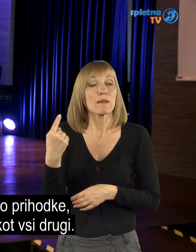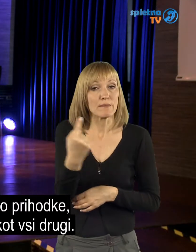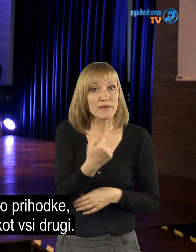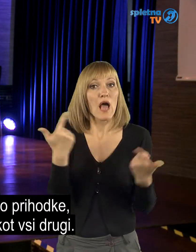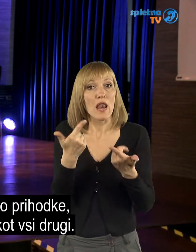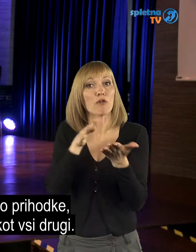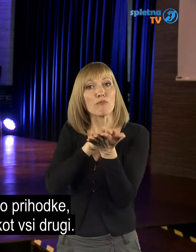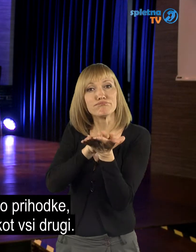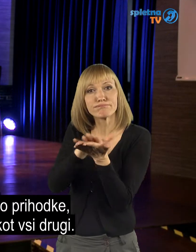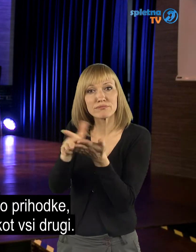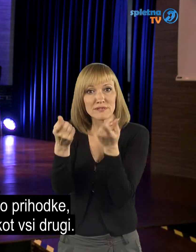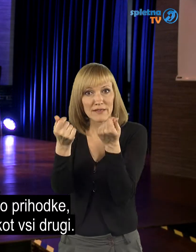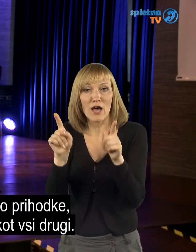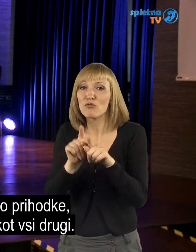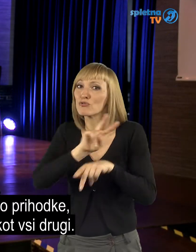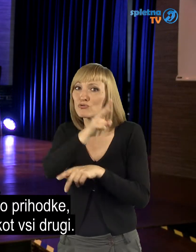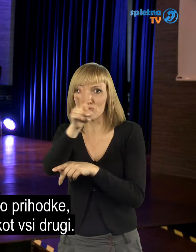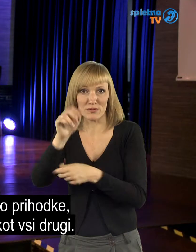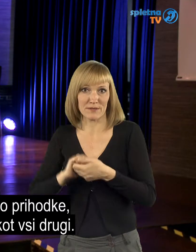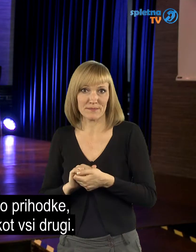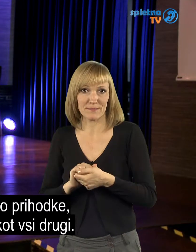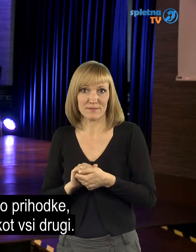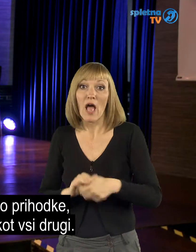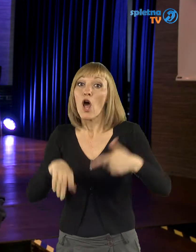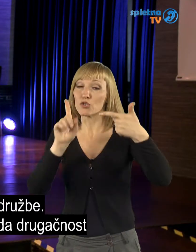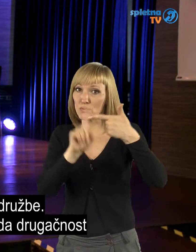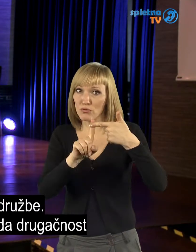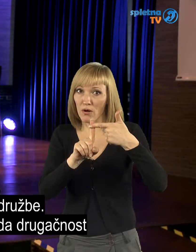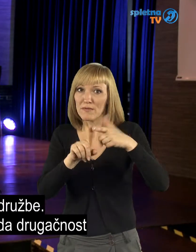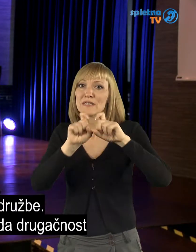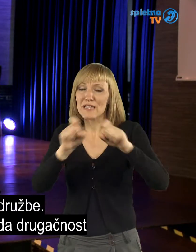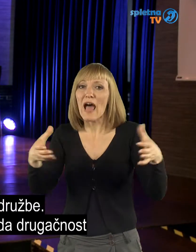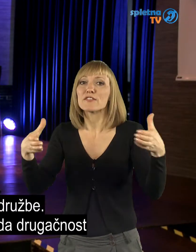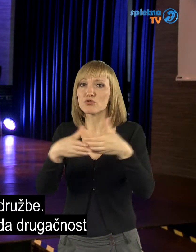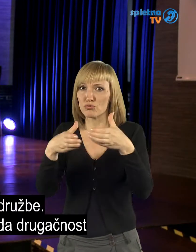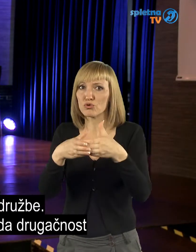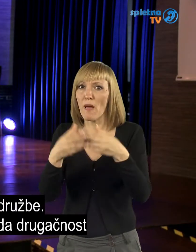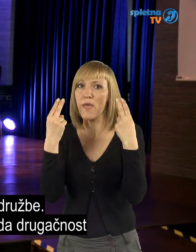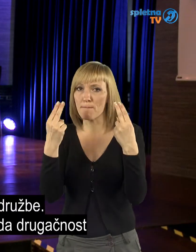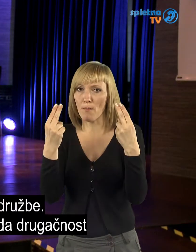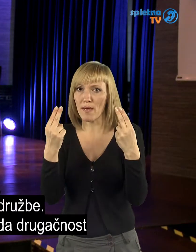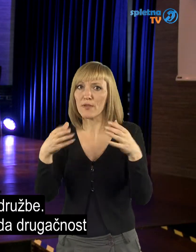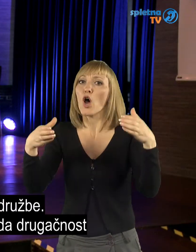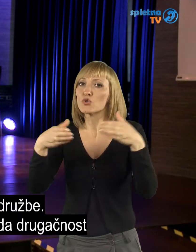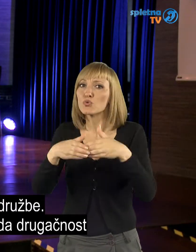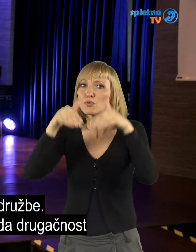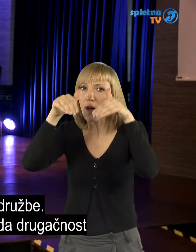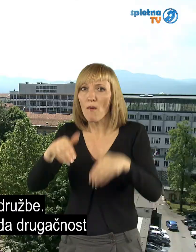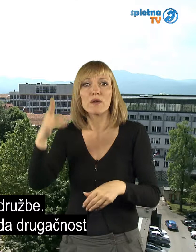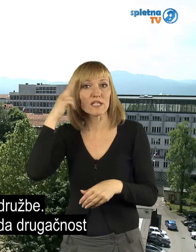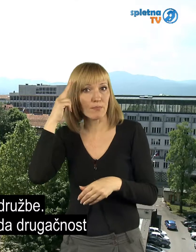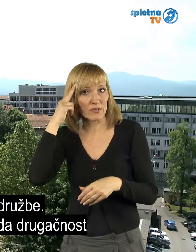can be a consumer like anybody else. Secondly, because of society. Society has